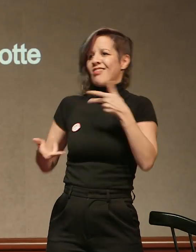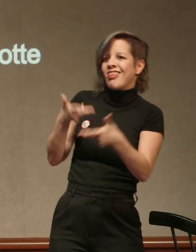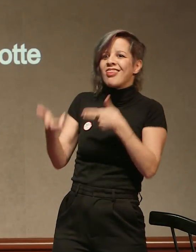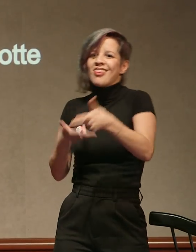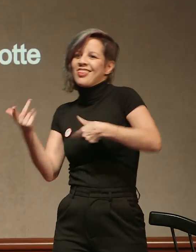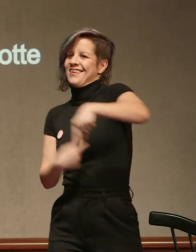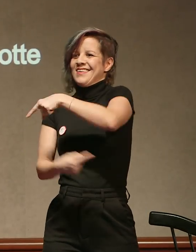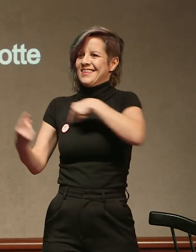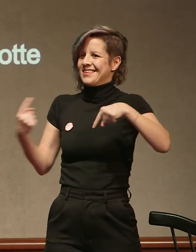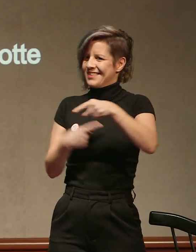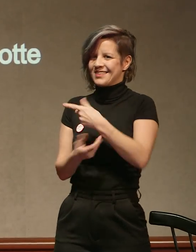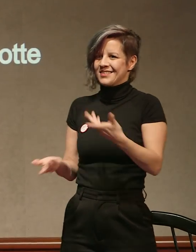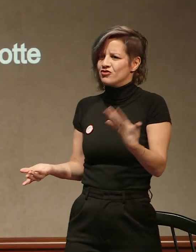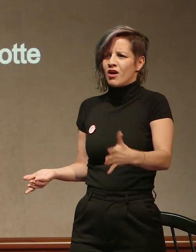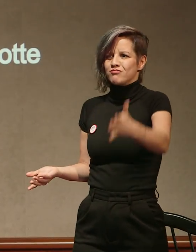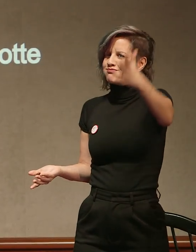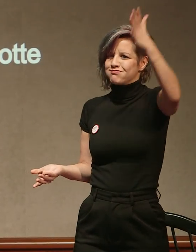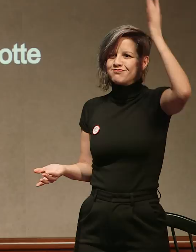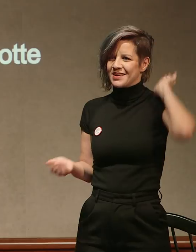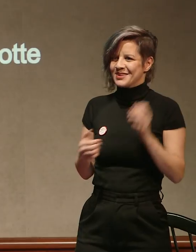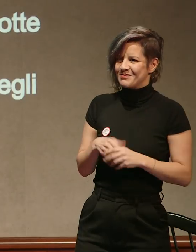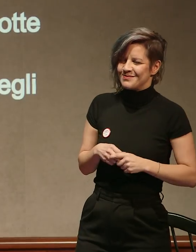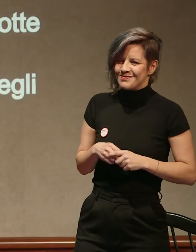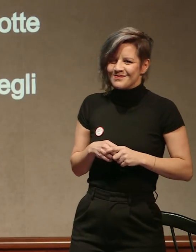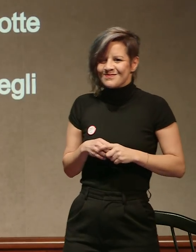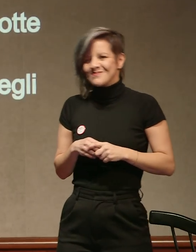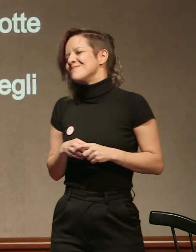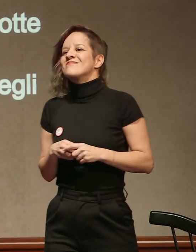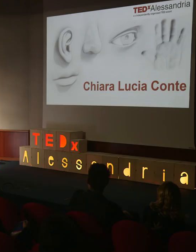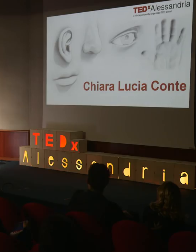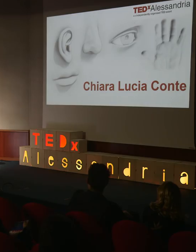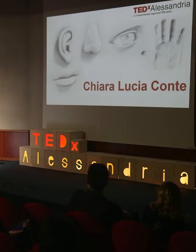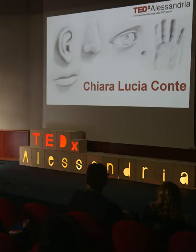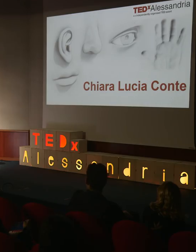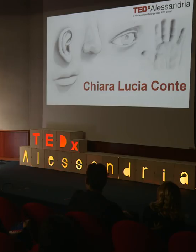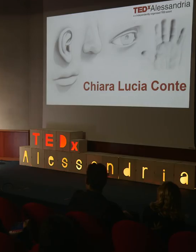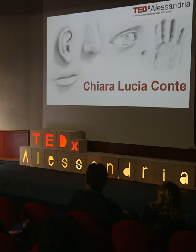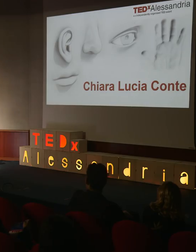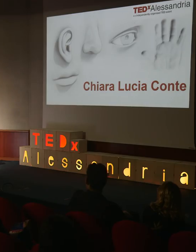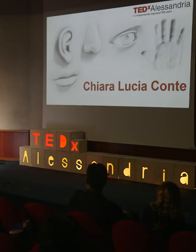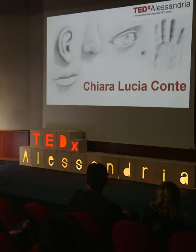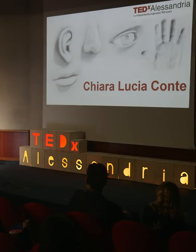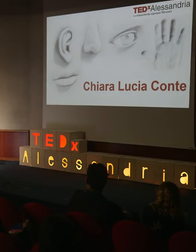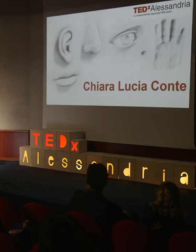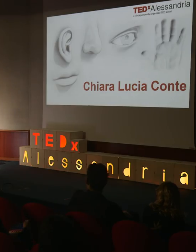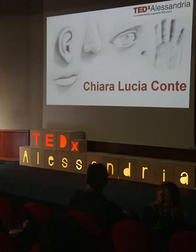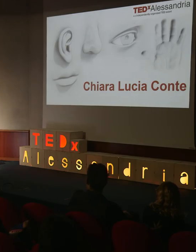Oppure tra gli amici che si raccontavano delle cose ma già da tempo In memore quindi